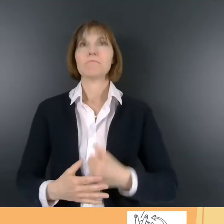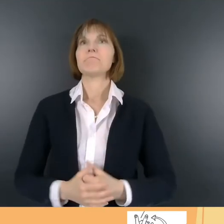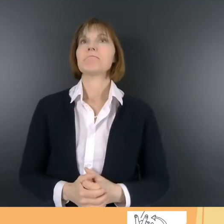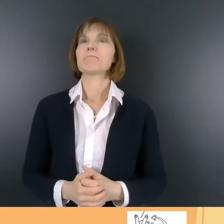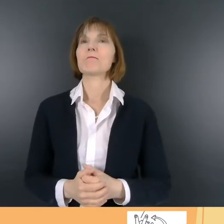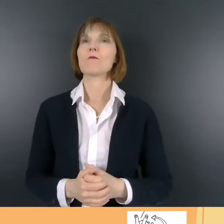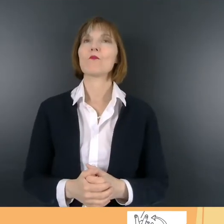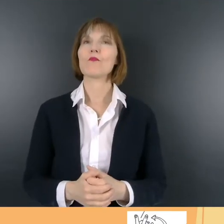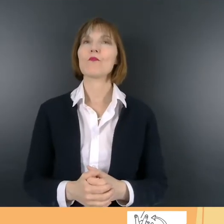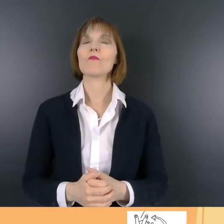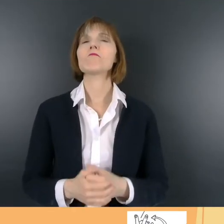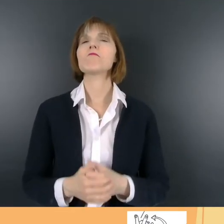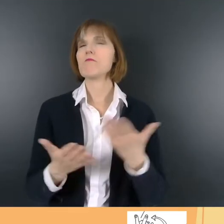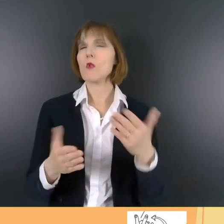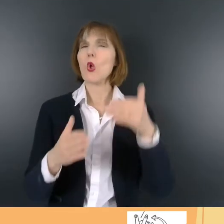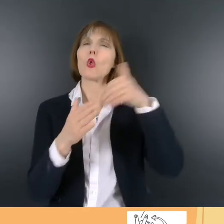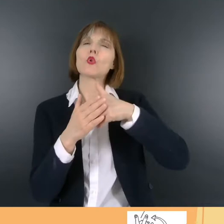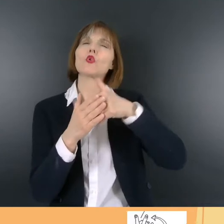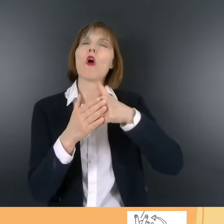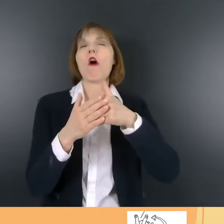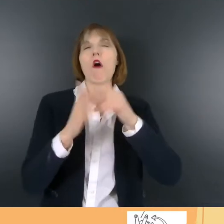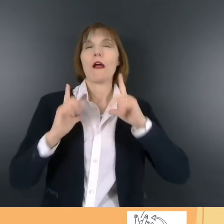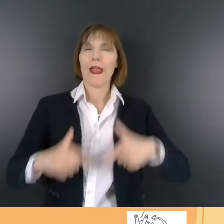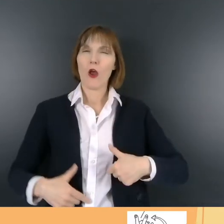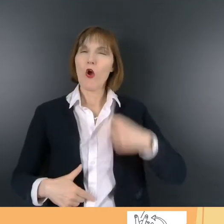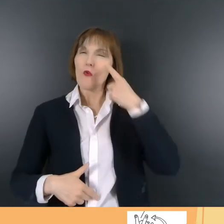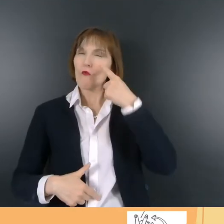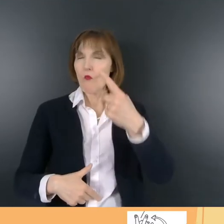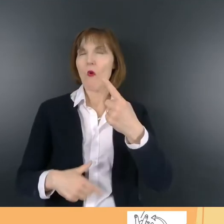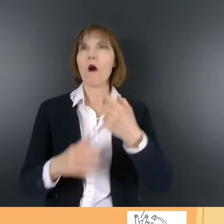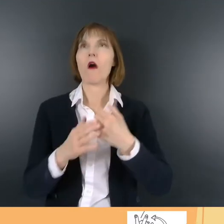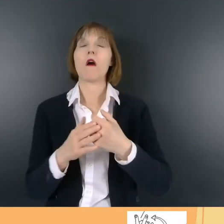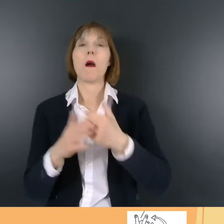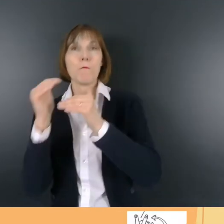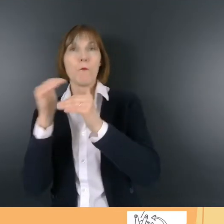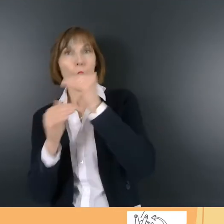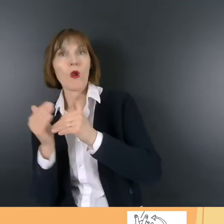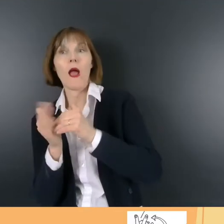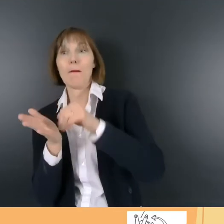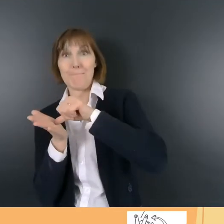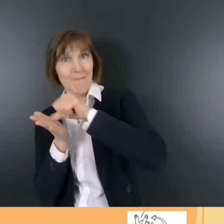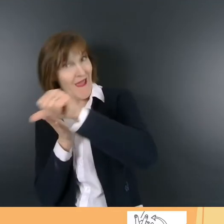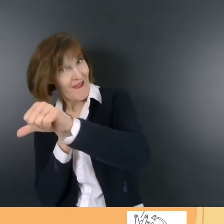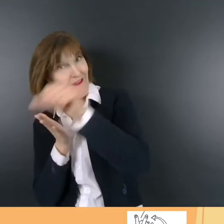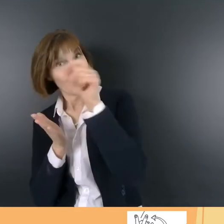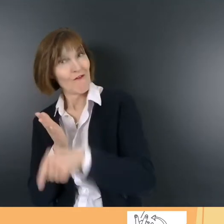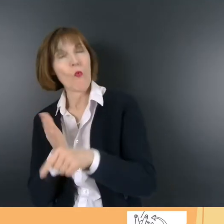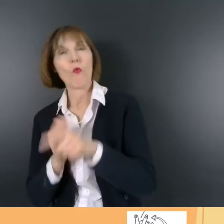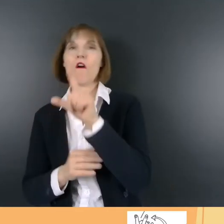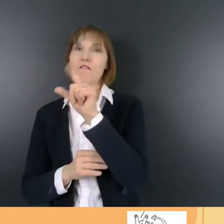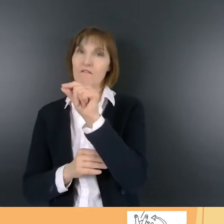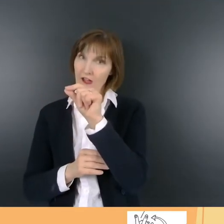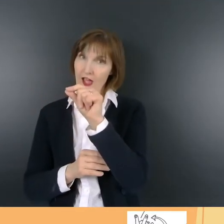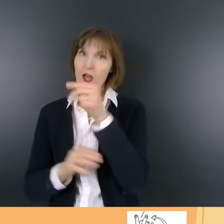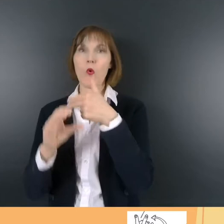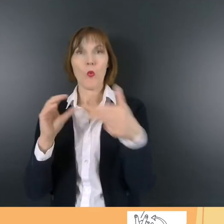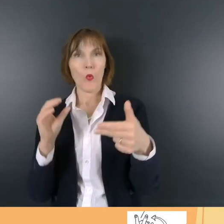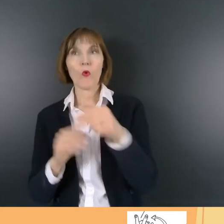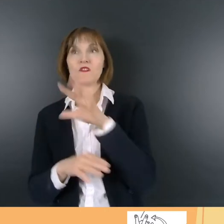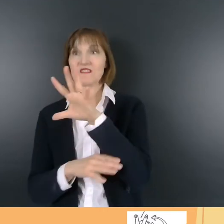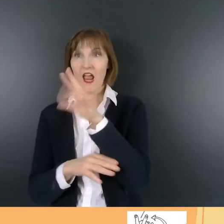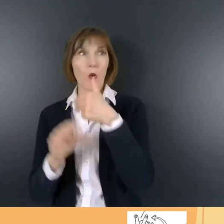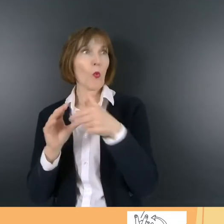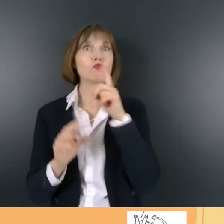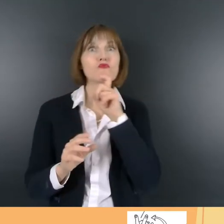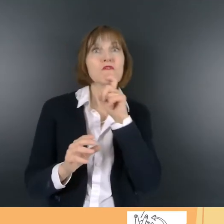des programmes qui sont payants, 20 euros, 50 euros. Cinq